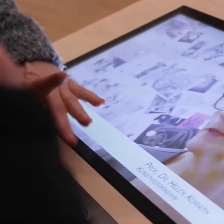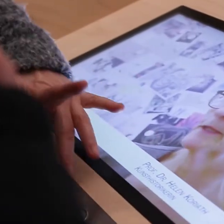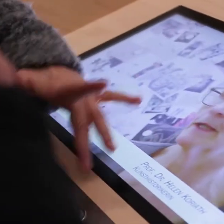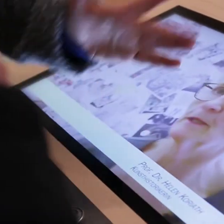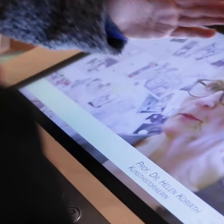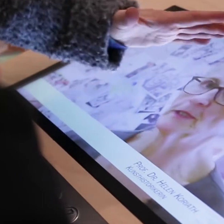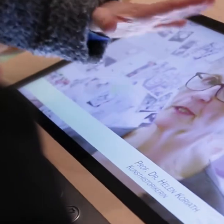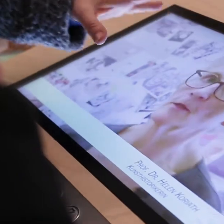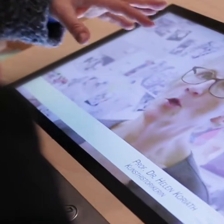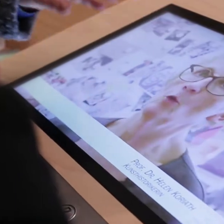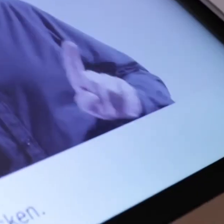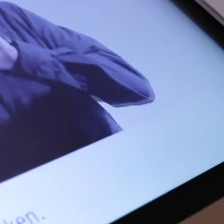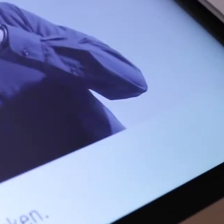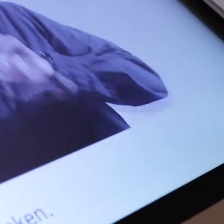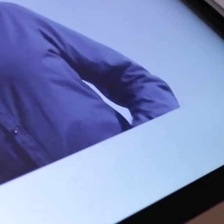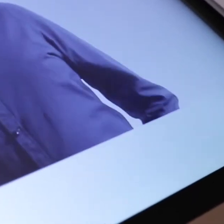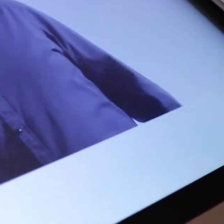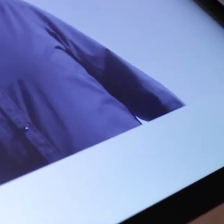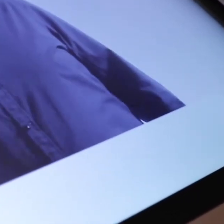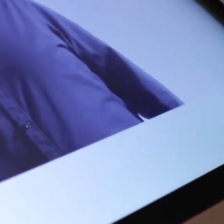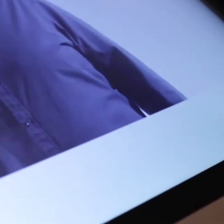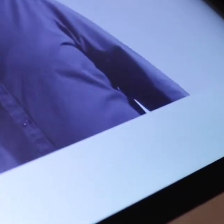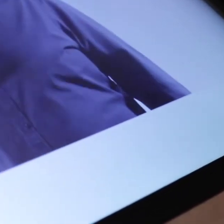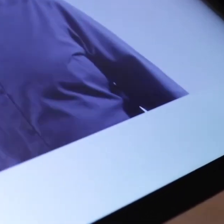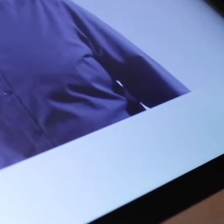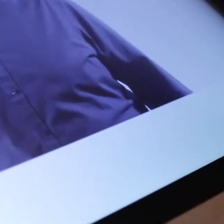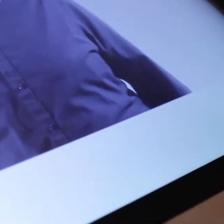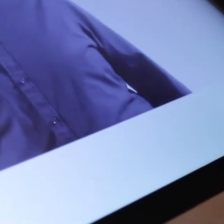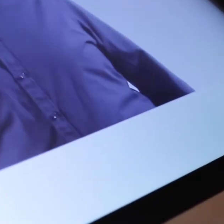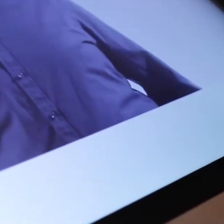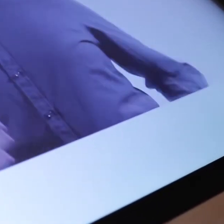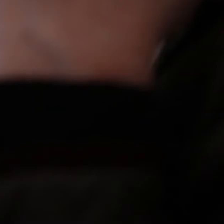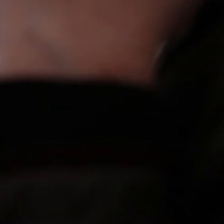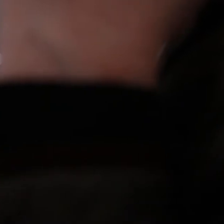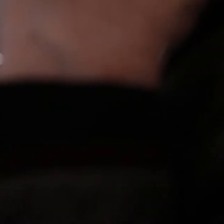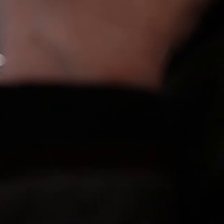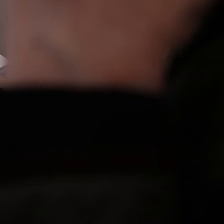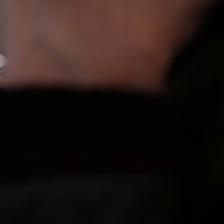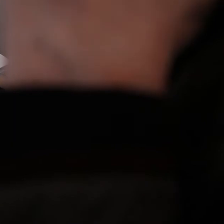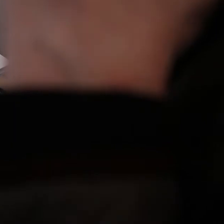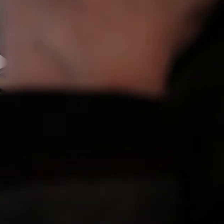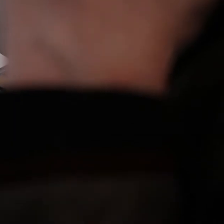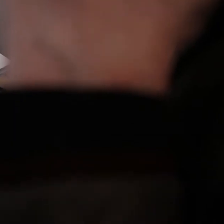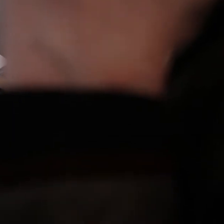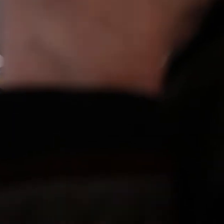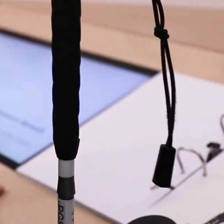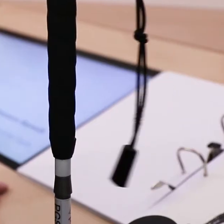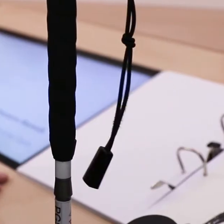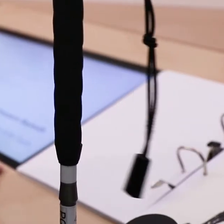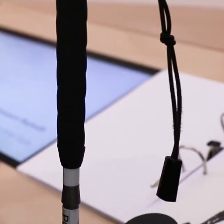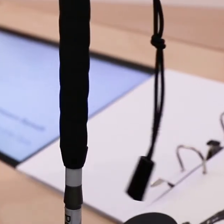Audioeinspielungen, Gebärdenvideos, Tastkopien, Texten in Brailleschrift und in leichter